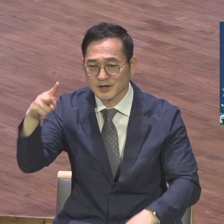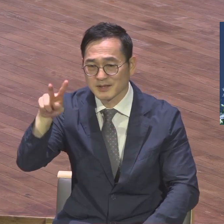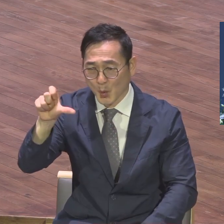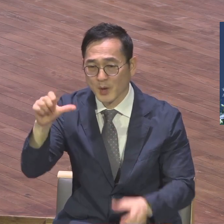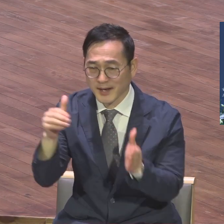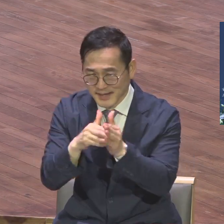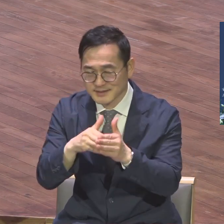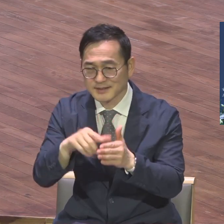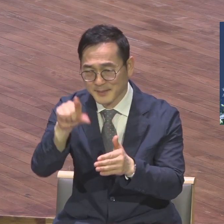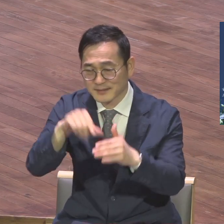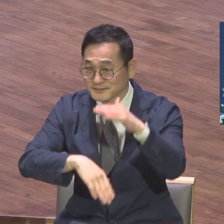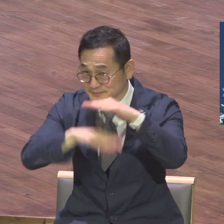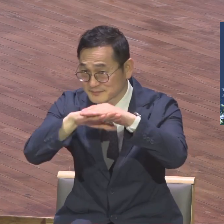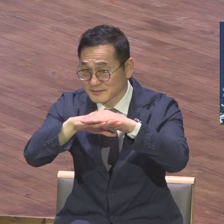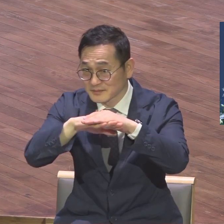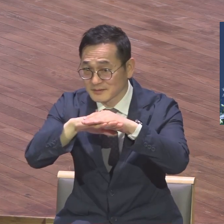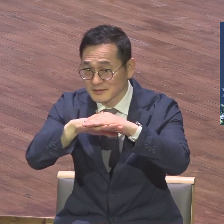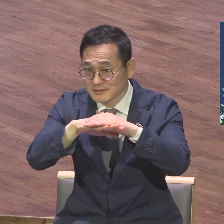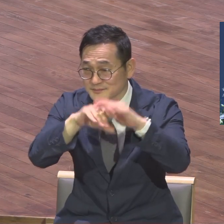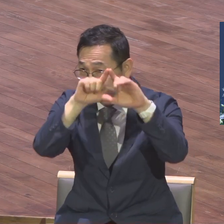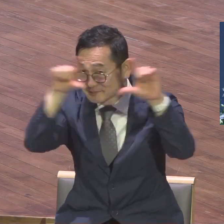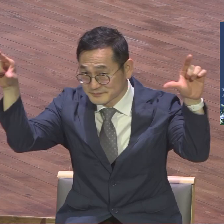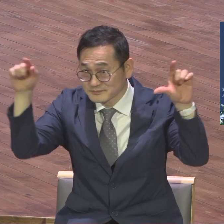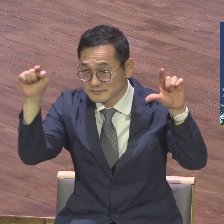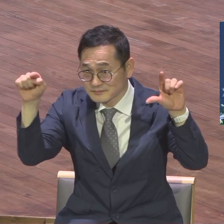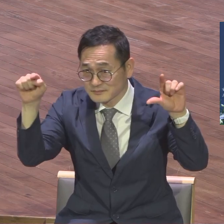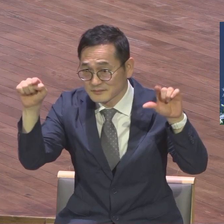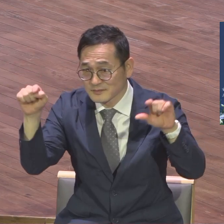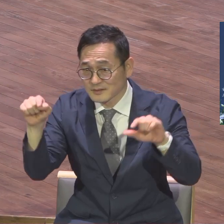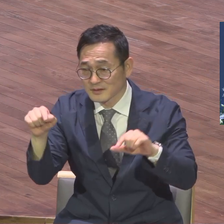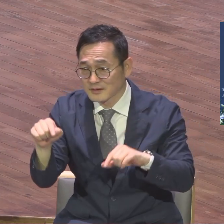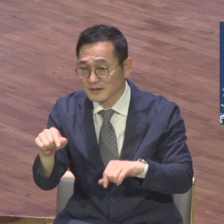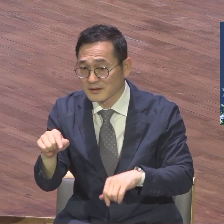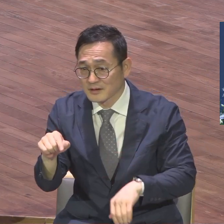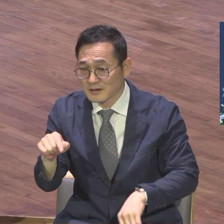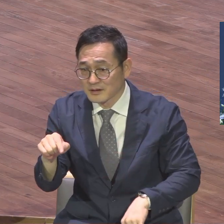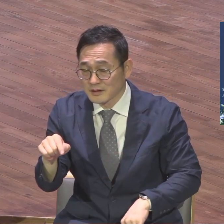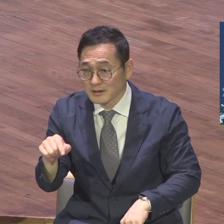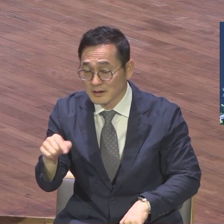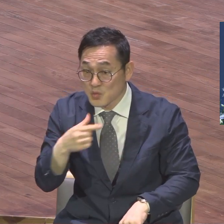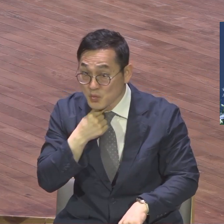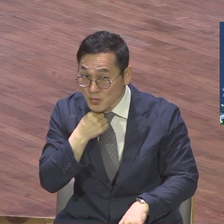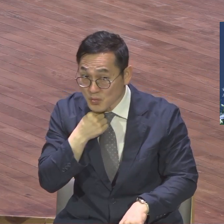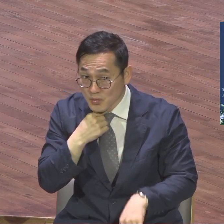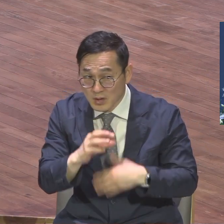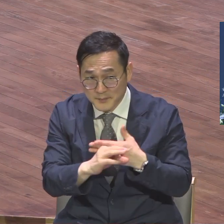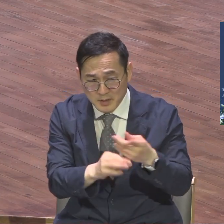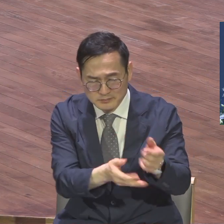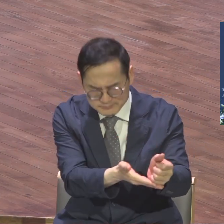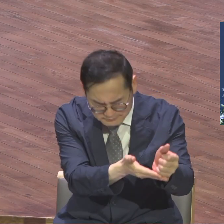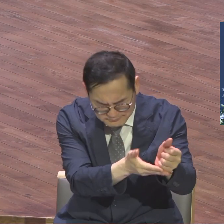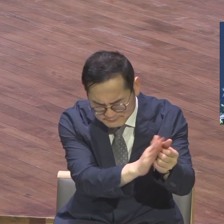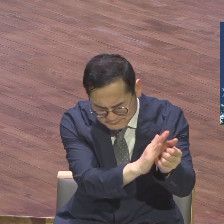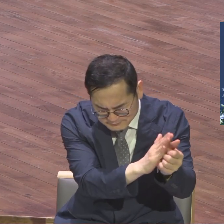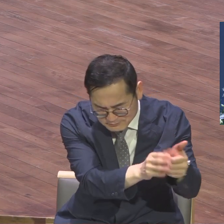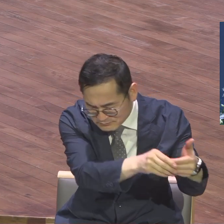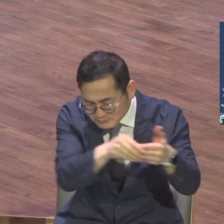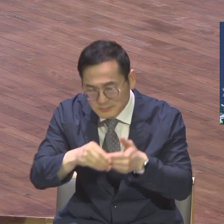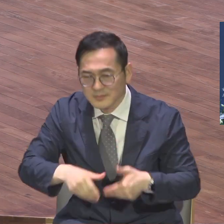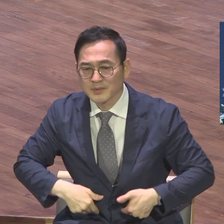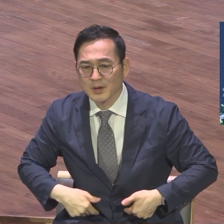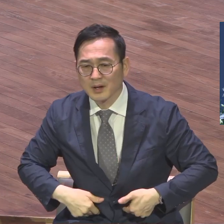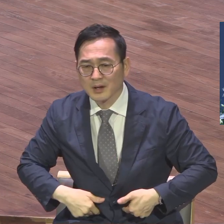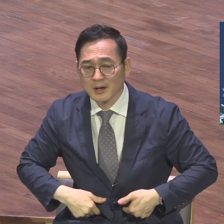보면 예수님처럼 섬김의 자세 될 수밖에 없어요. 한 영혼을 근절해서 데리고 와야 되는데 이게